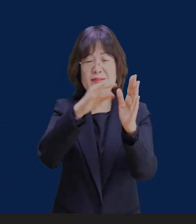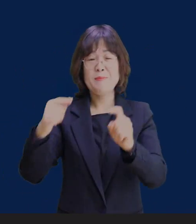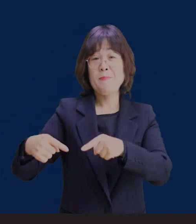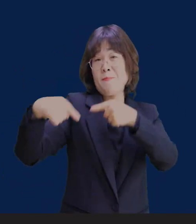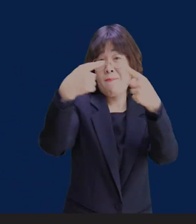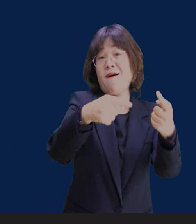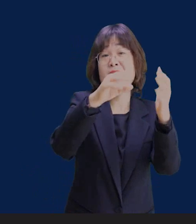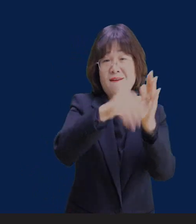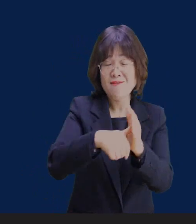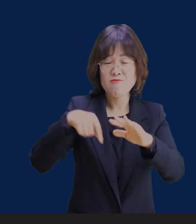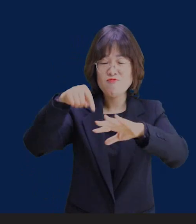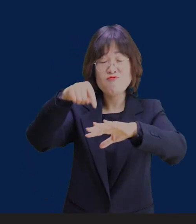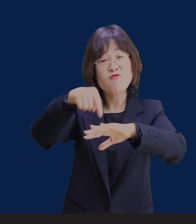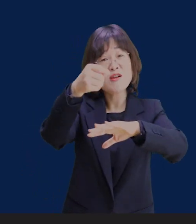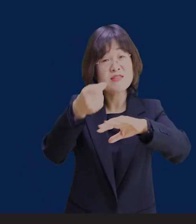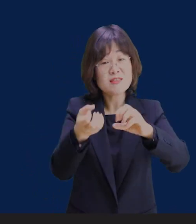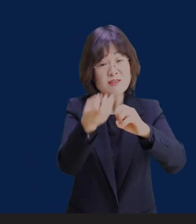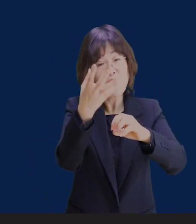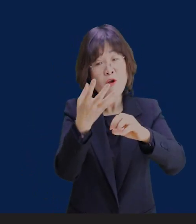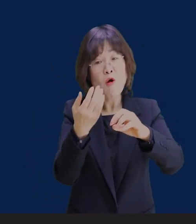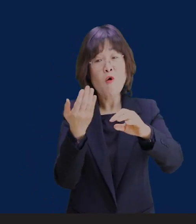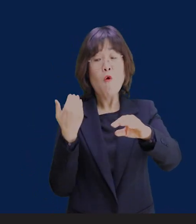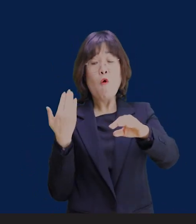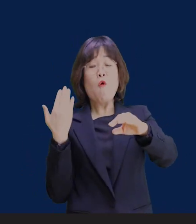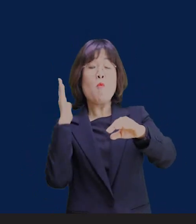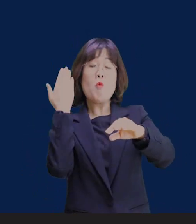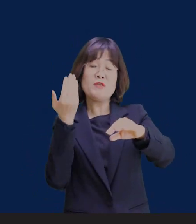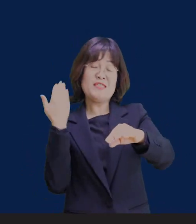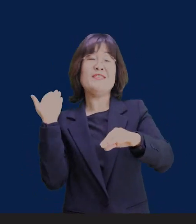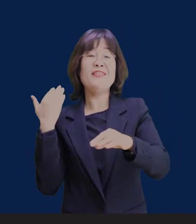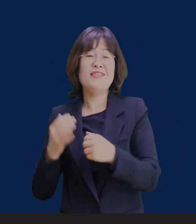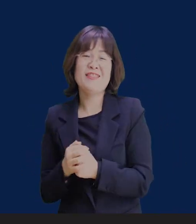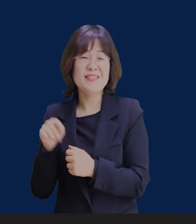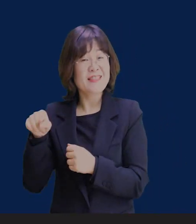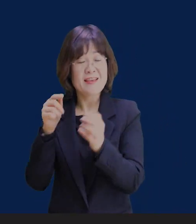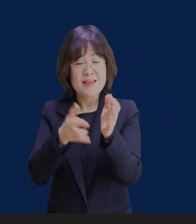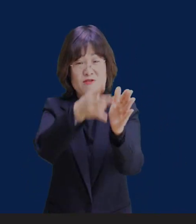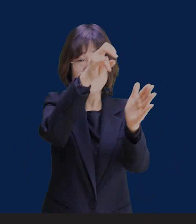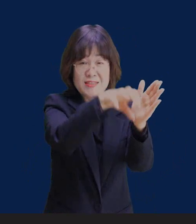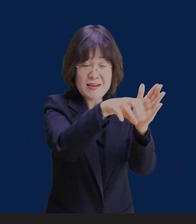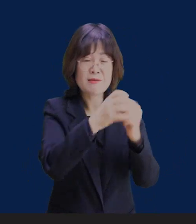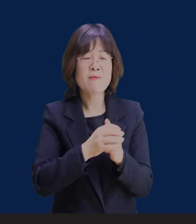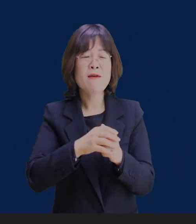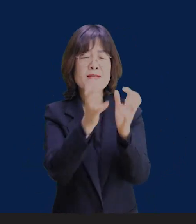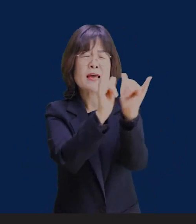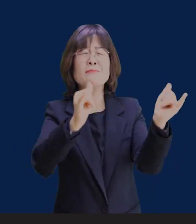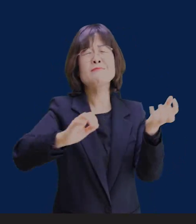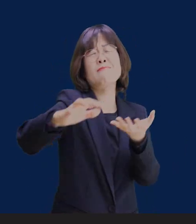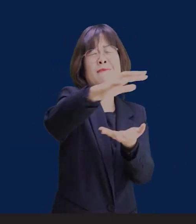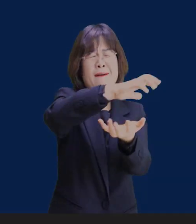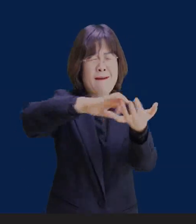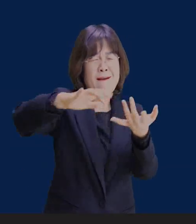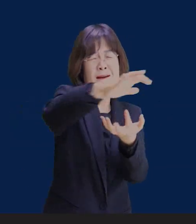예수님이 예루살렘으로 입성하신 그때도 6월절을 며칠 앞둔 때였습니다. 이처럼 예루살렘의